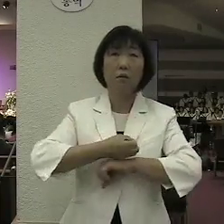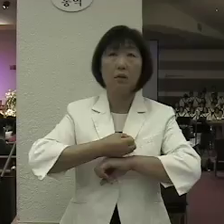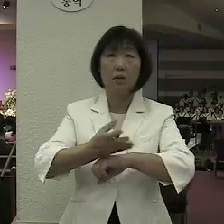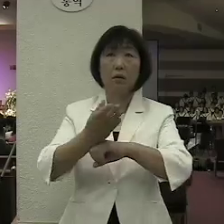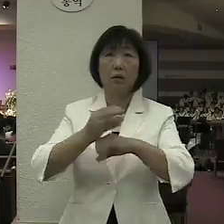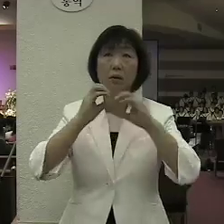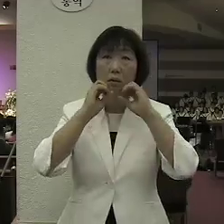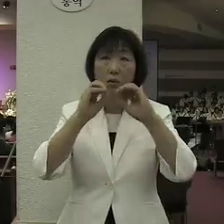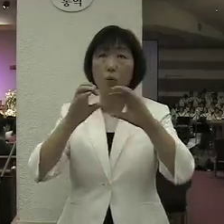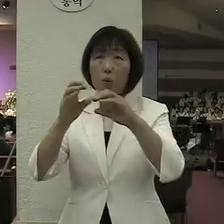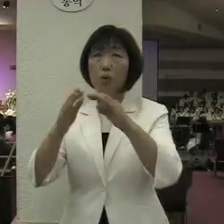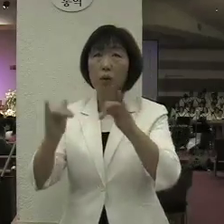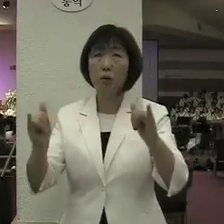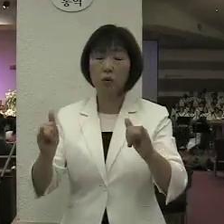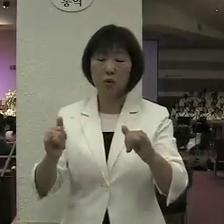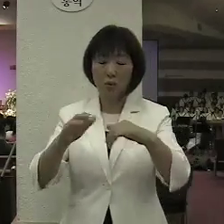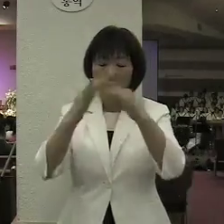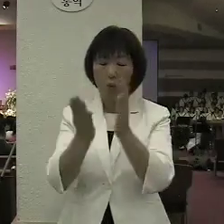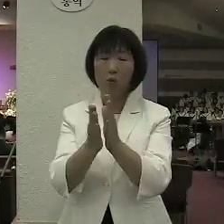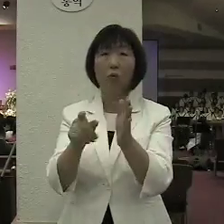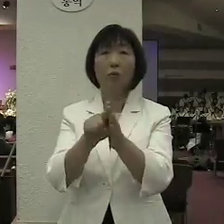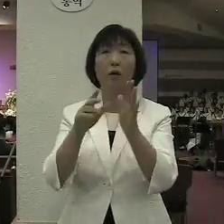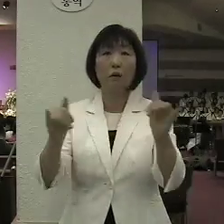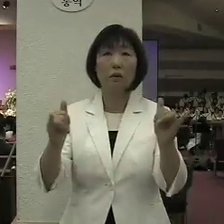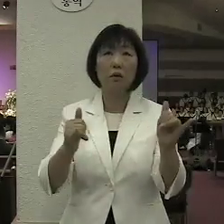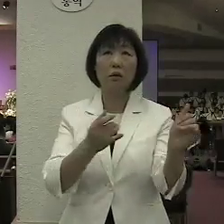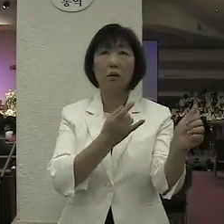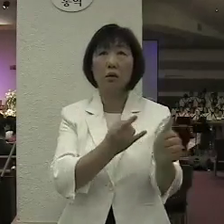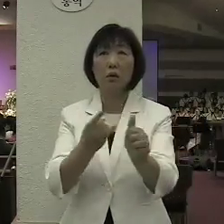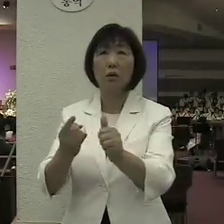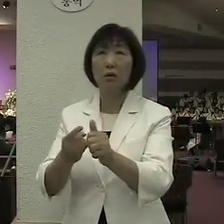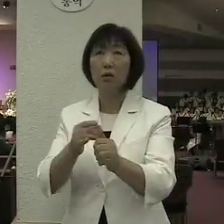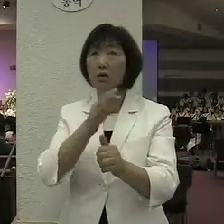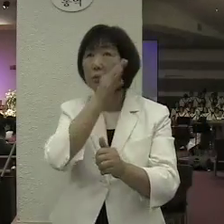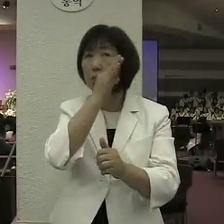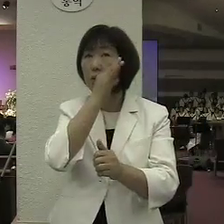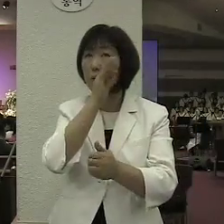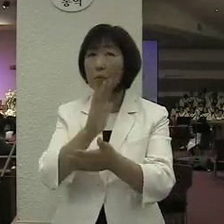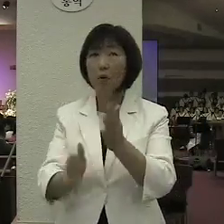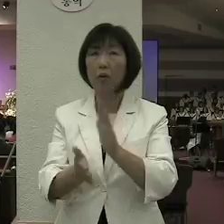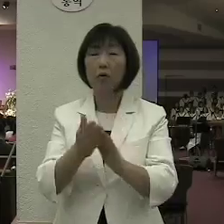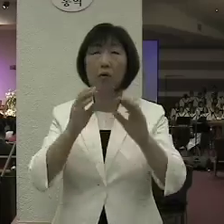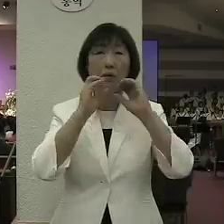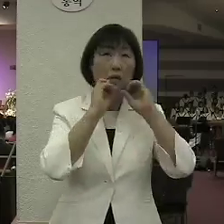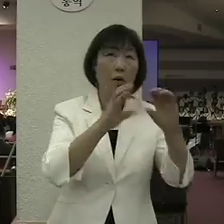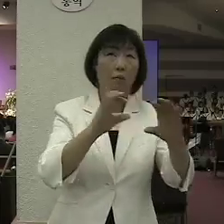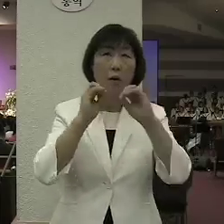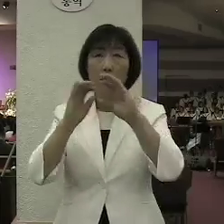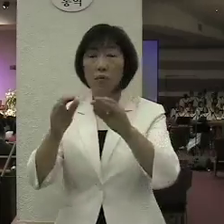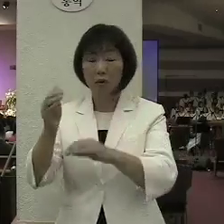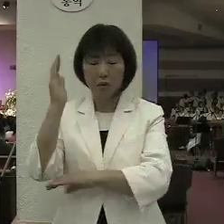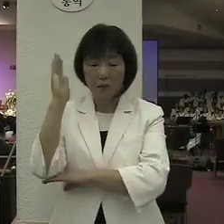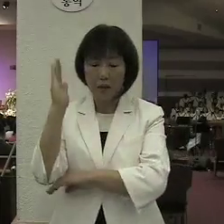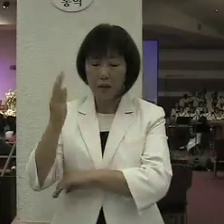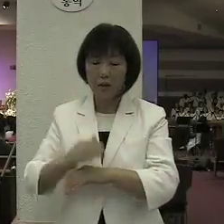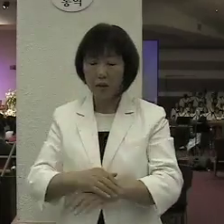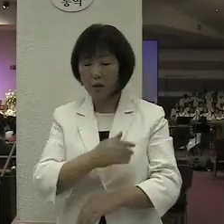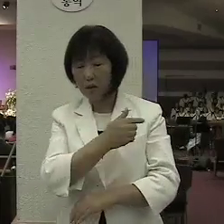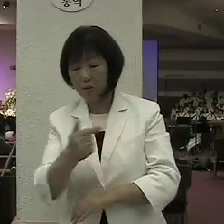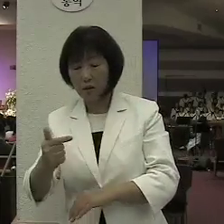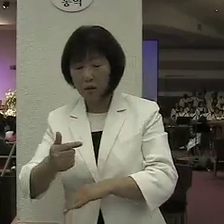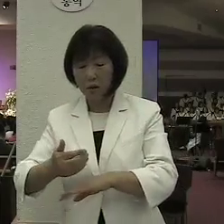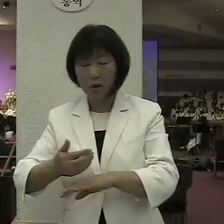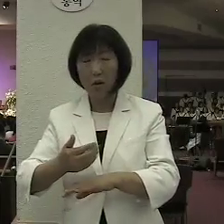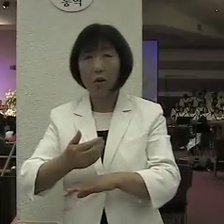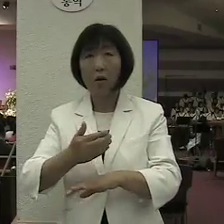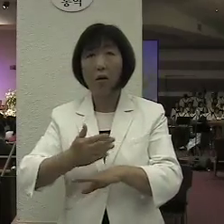되는 복음을 전하시는 그분의 메시지, 그분의 모습, 그분의 영광을 알리는 것은 어떤 문화,